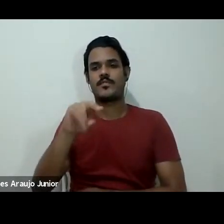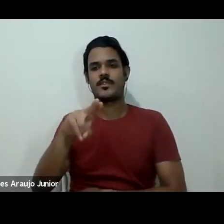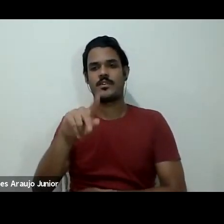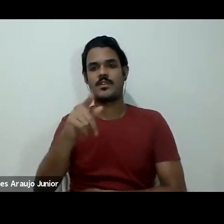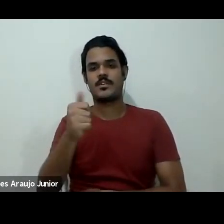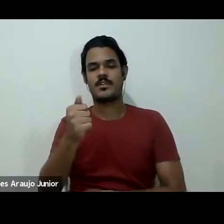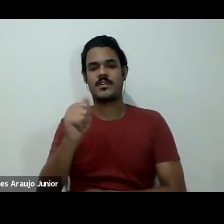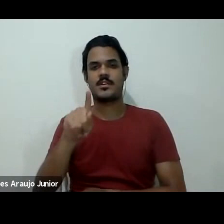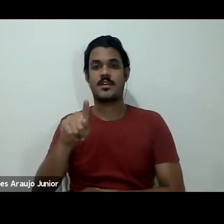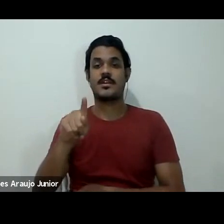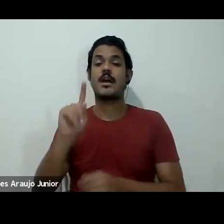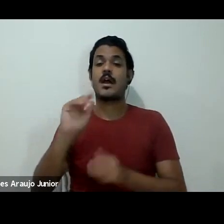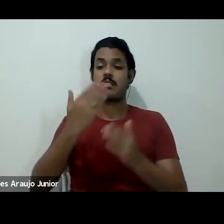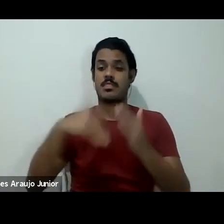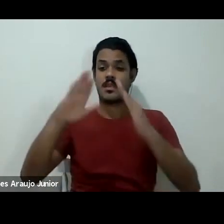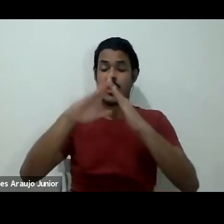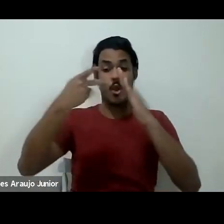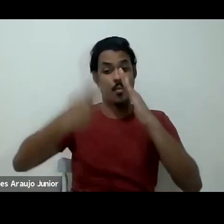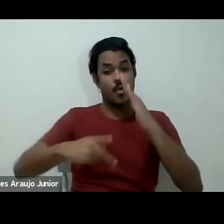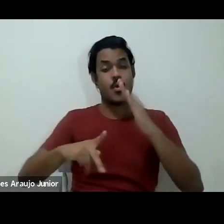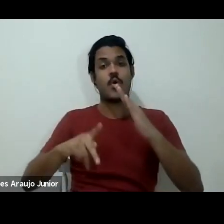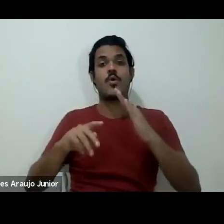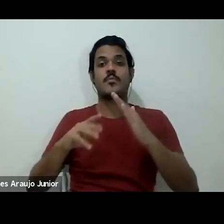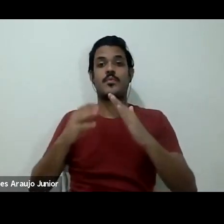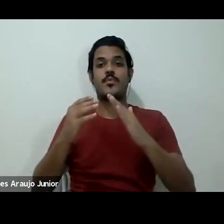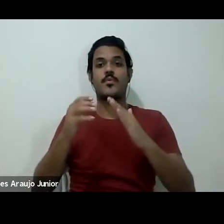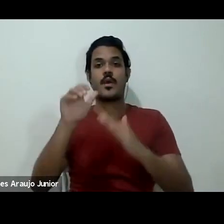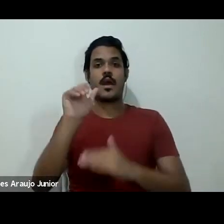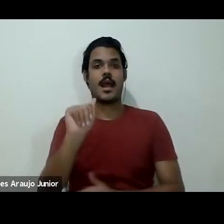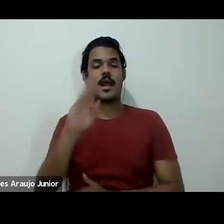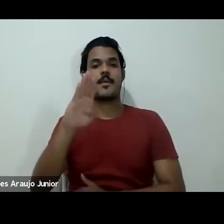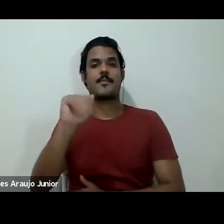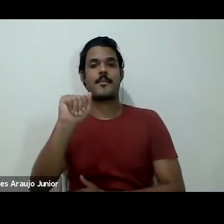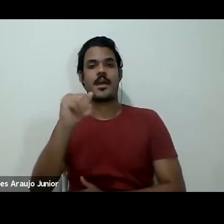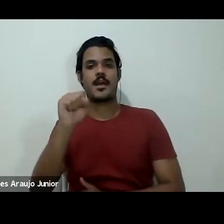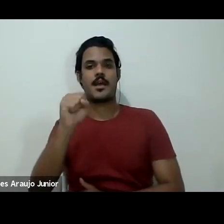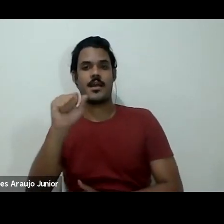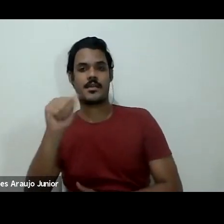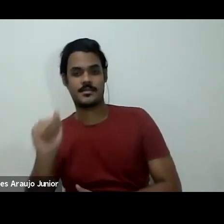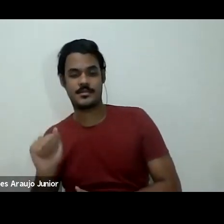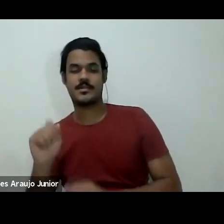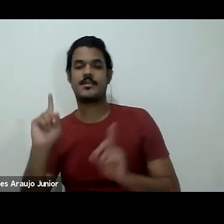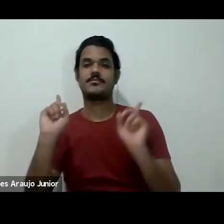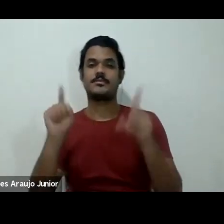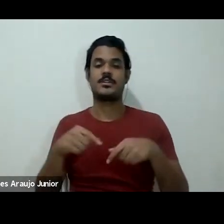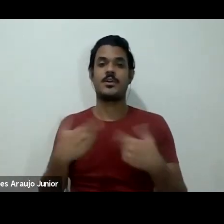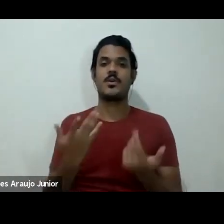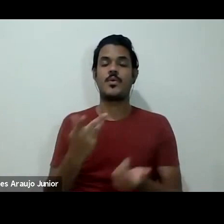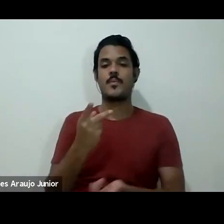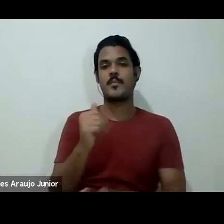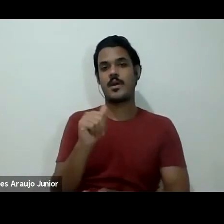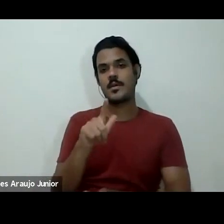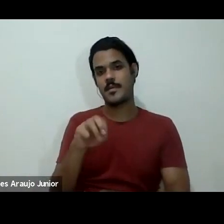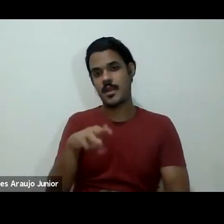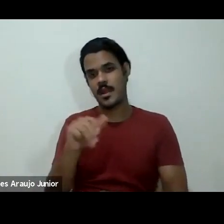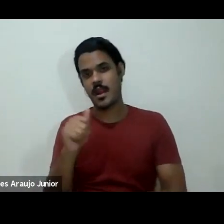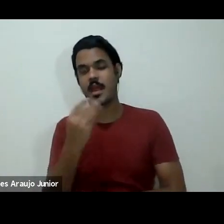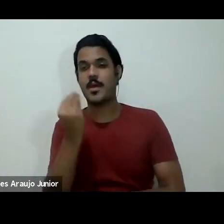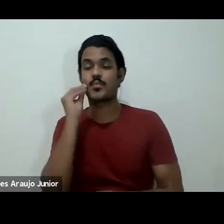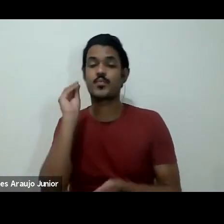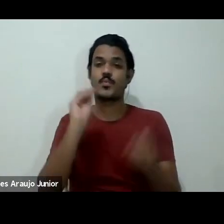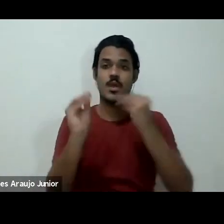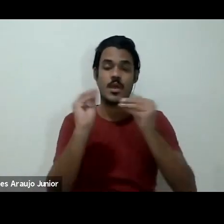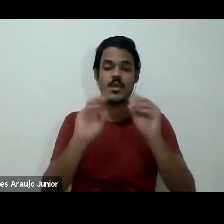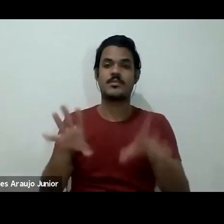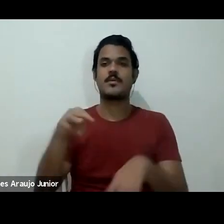Deus Oxum de Dejami, que está aqui presente também assistindo a live. Pamela, beijos. Márcia Gaspari,